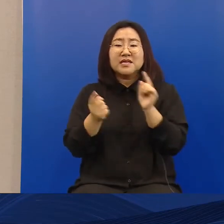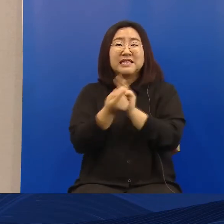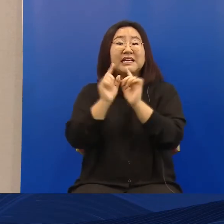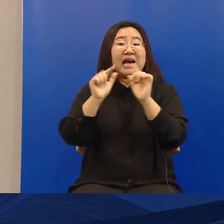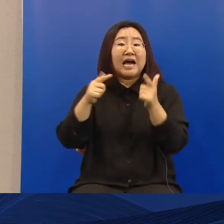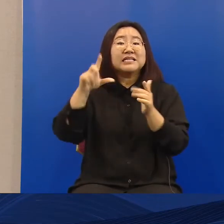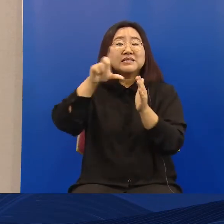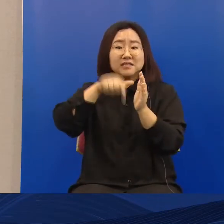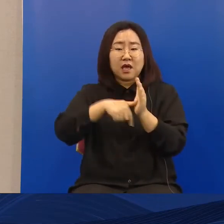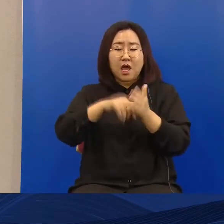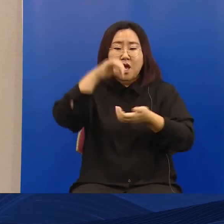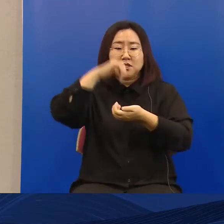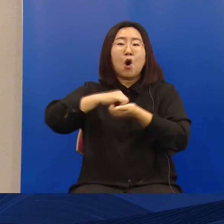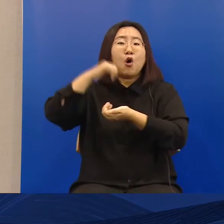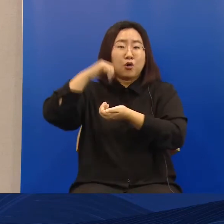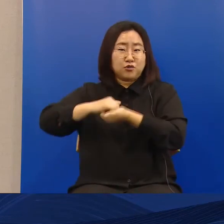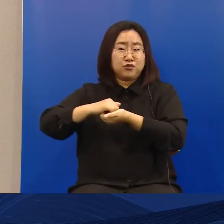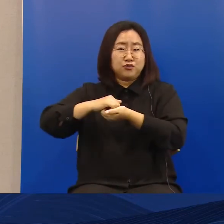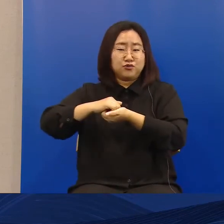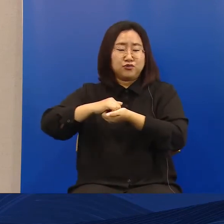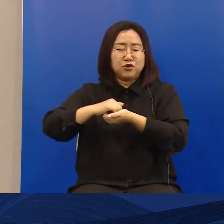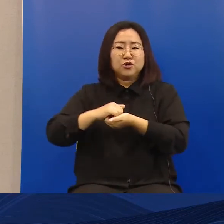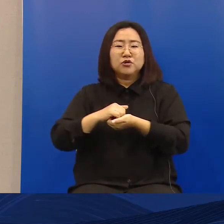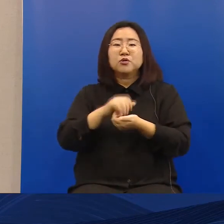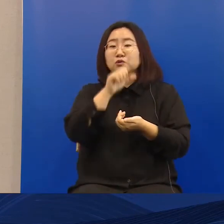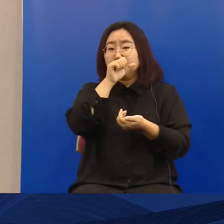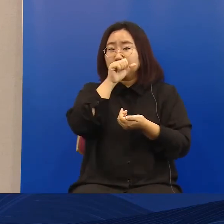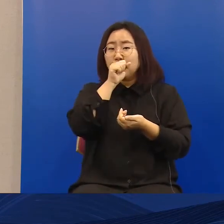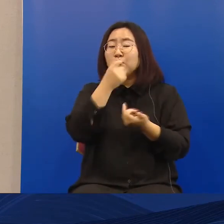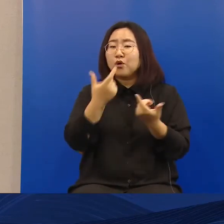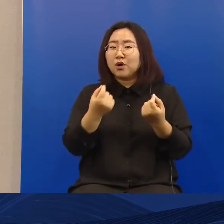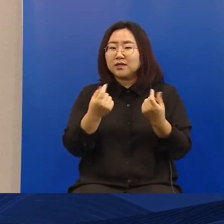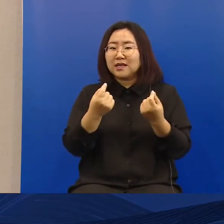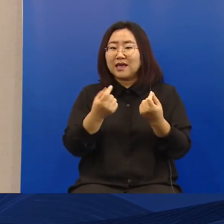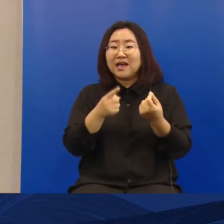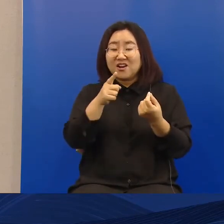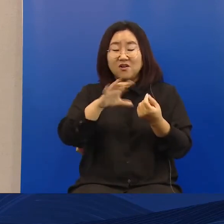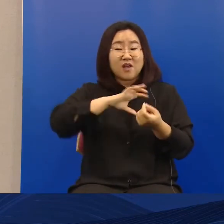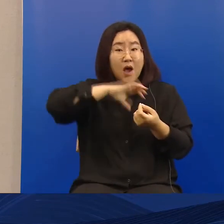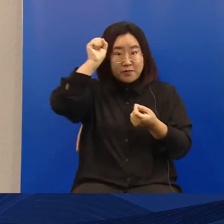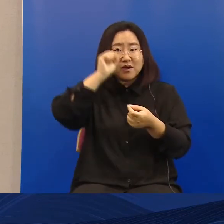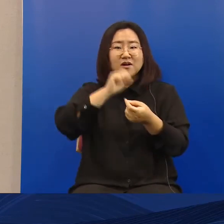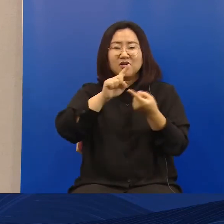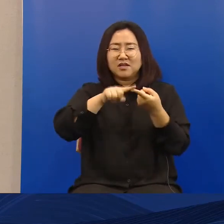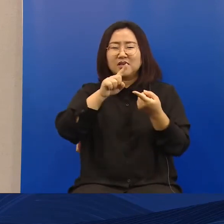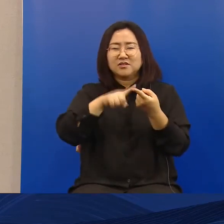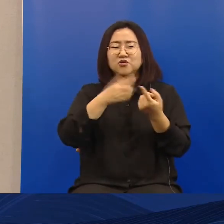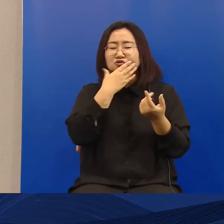경우에 정규 편성이 되는 게 굉장히 중요한 거죠. 그리고 이렇게 성취하신 것에 대해서 다시